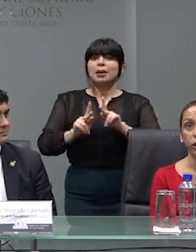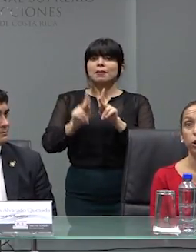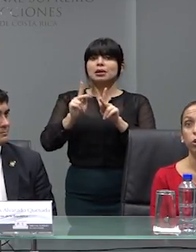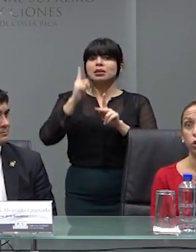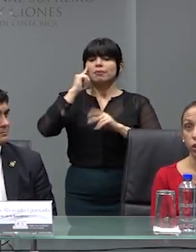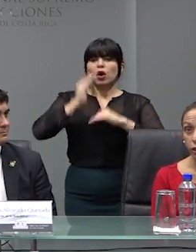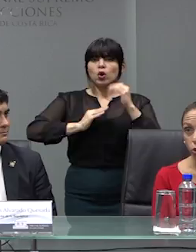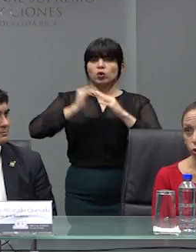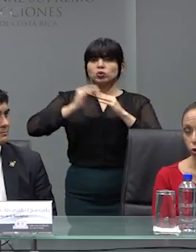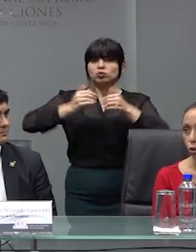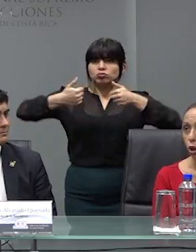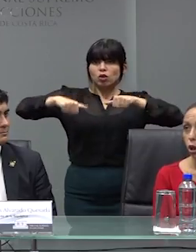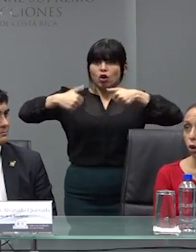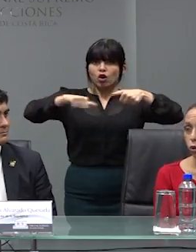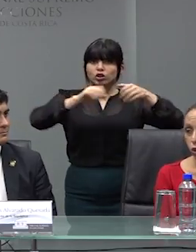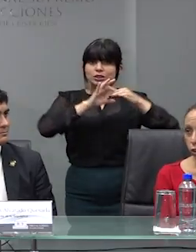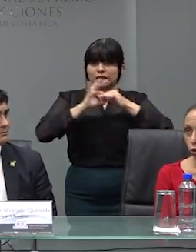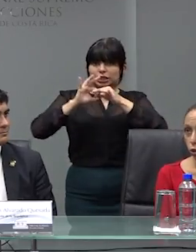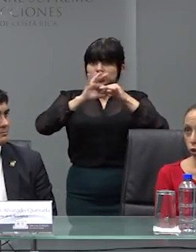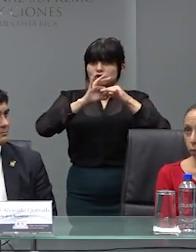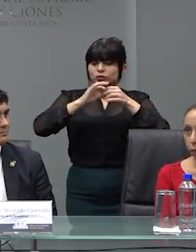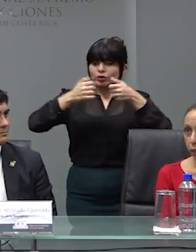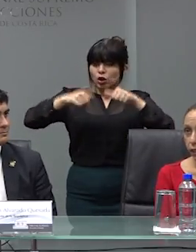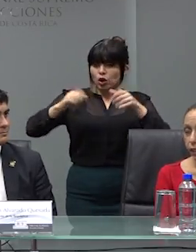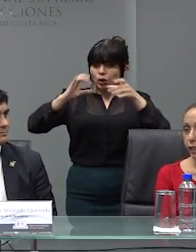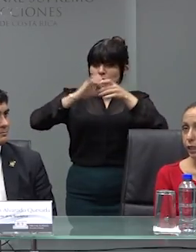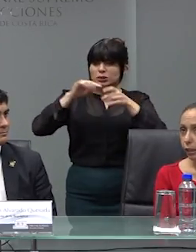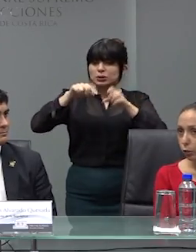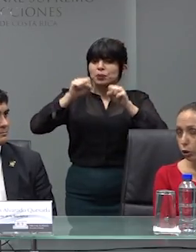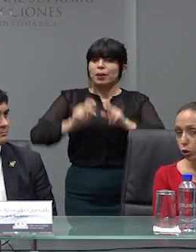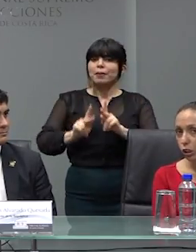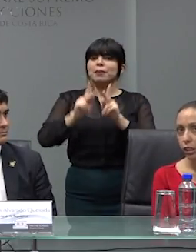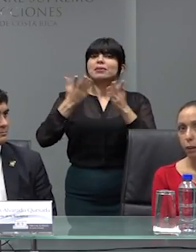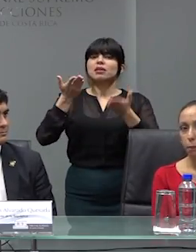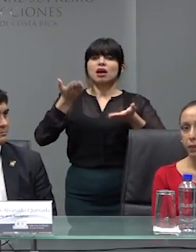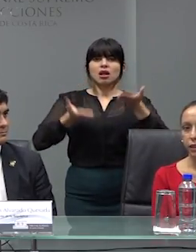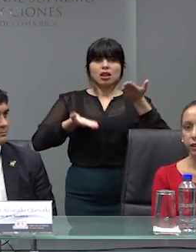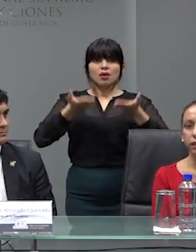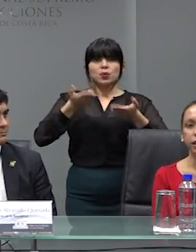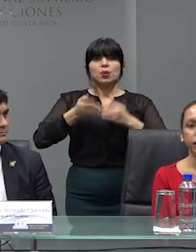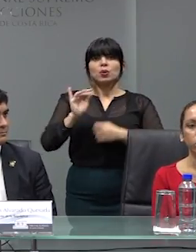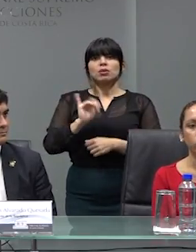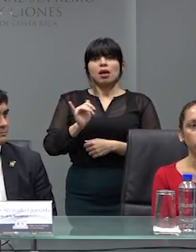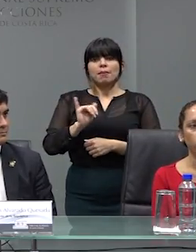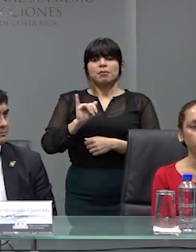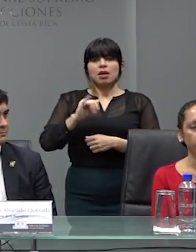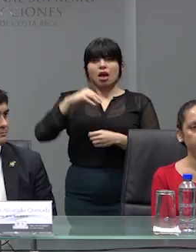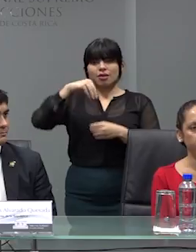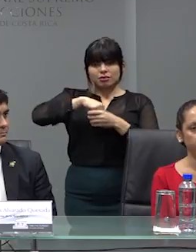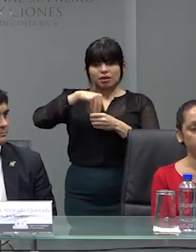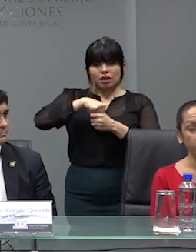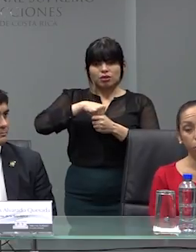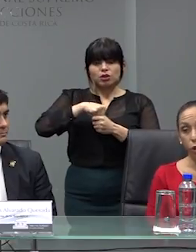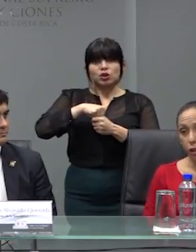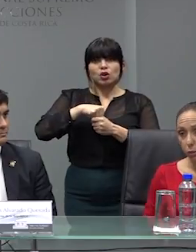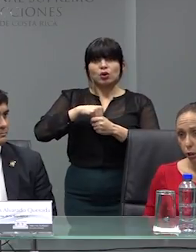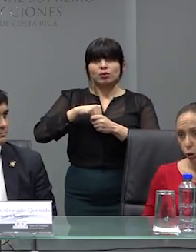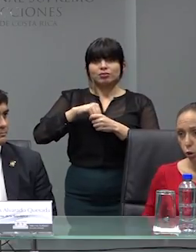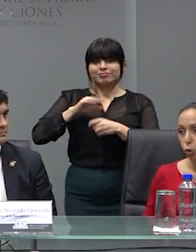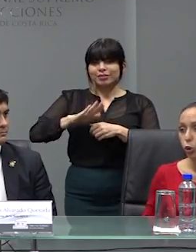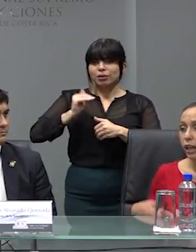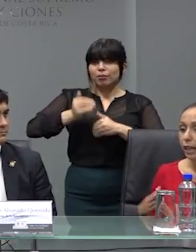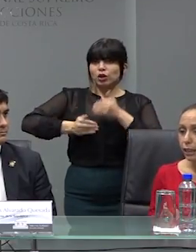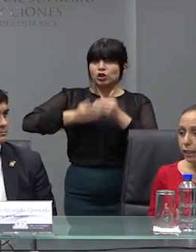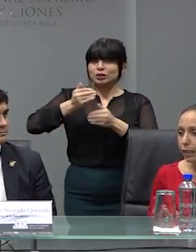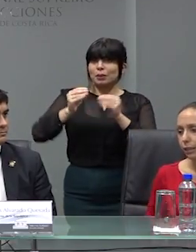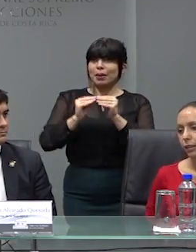se construyan consensos que permitan equilibrios y también dentro del